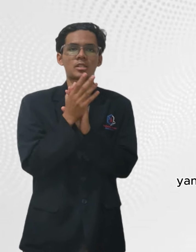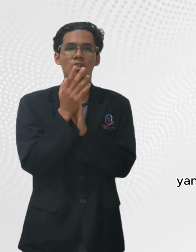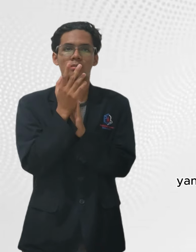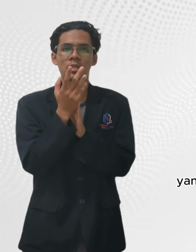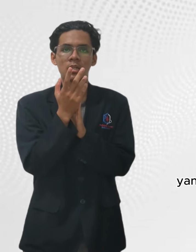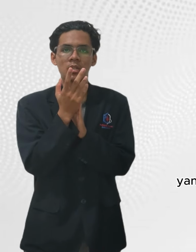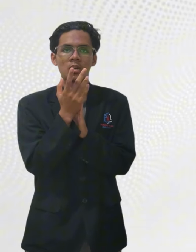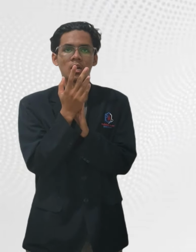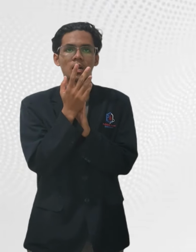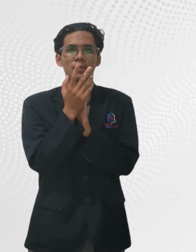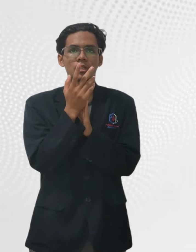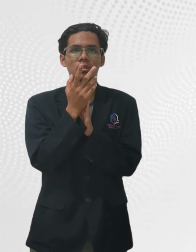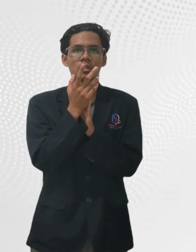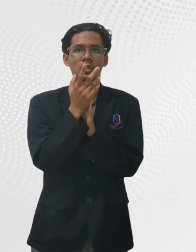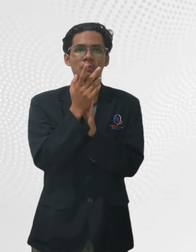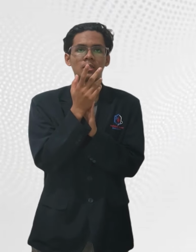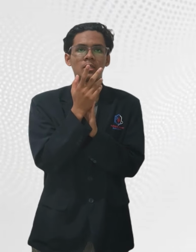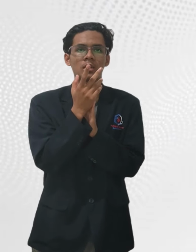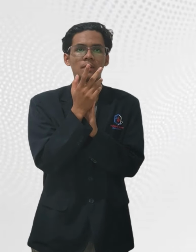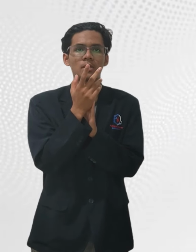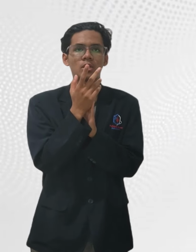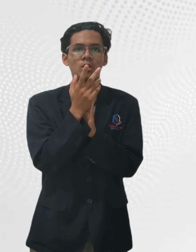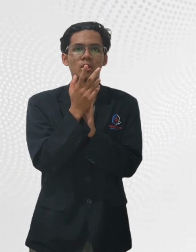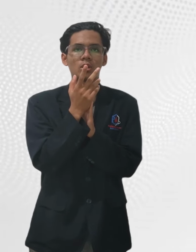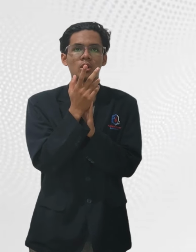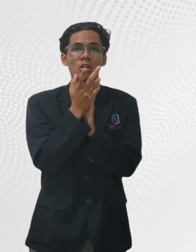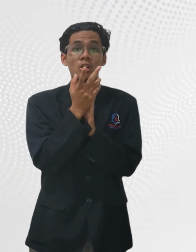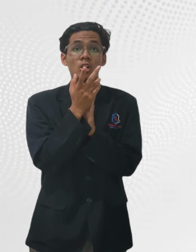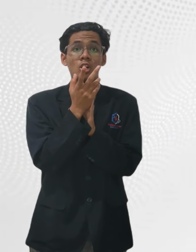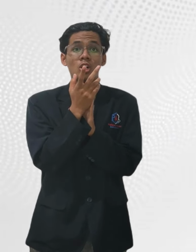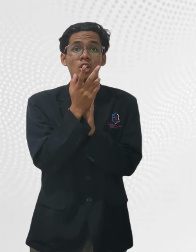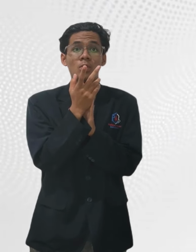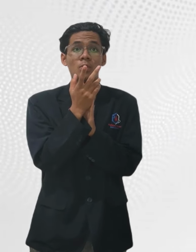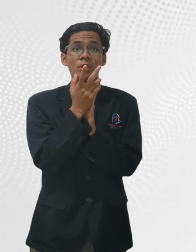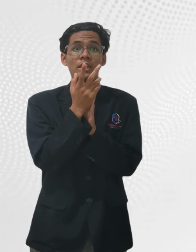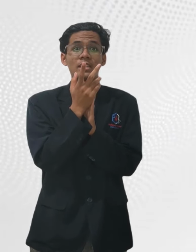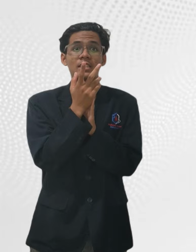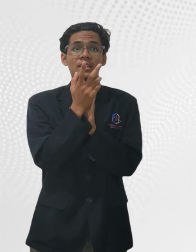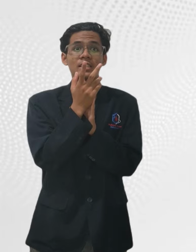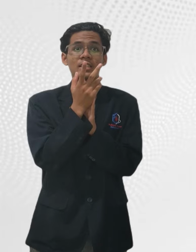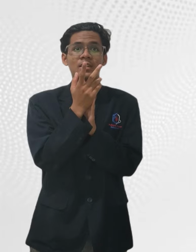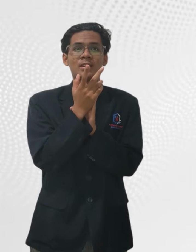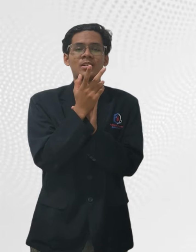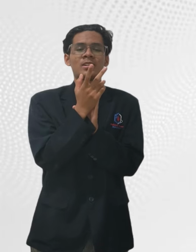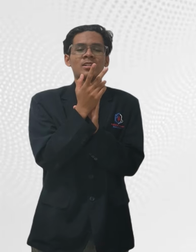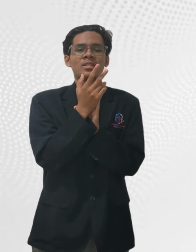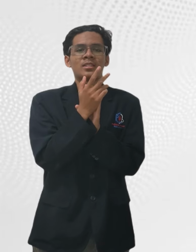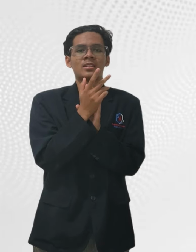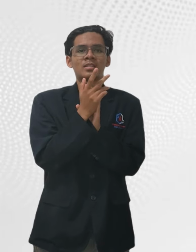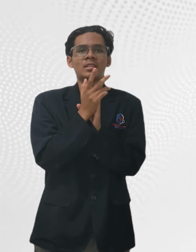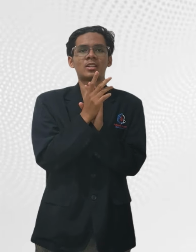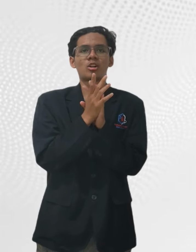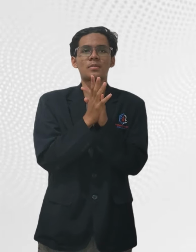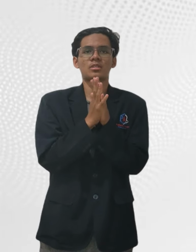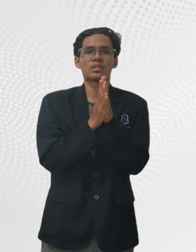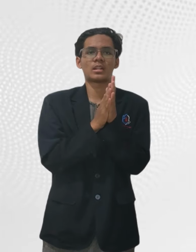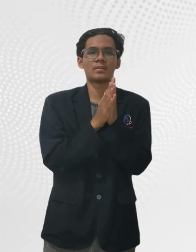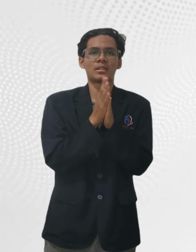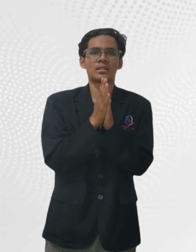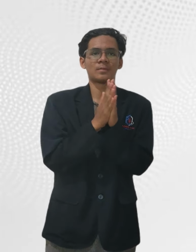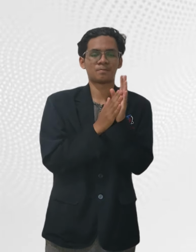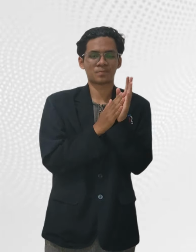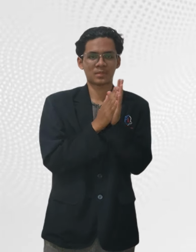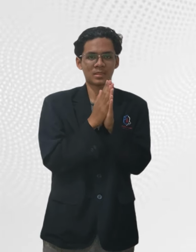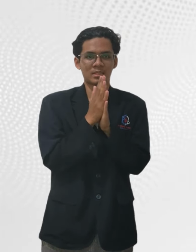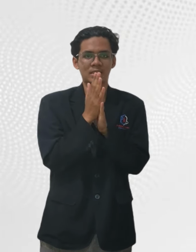ada kapasitor nika, kapasitor keramik, kapasitor polyester, dan kapasitor